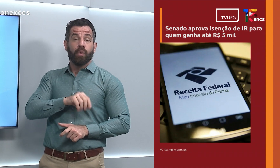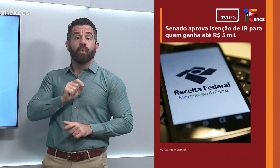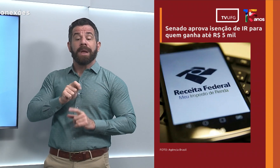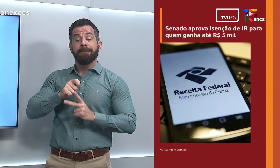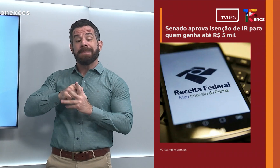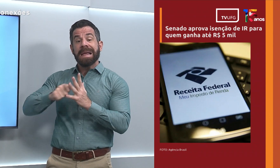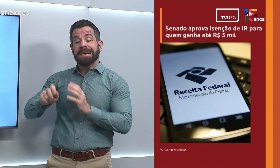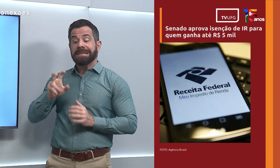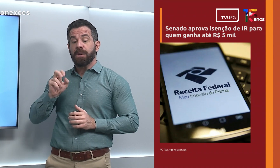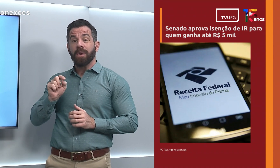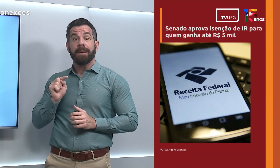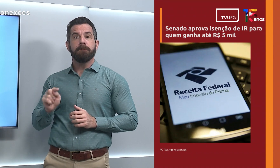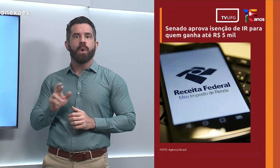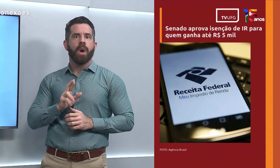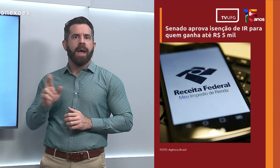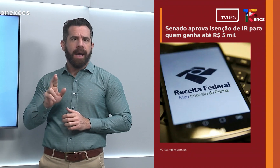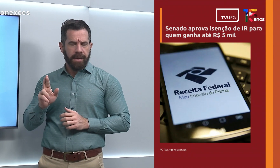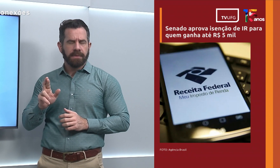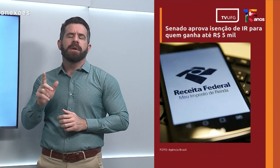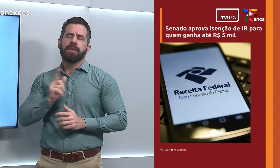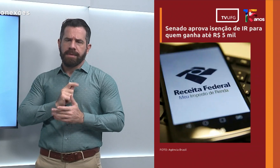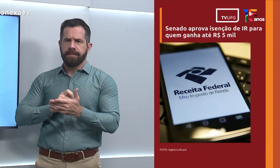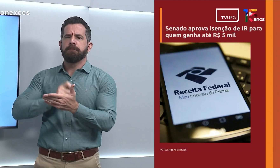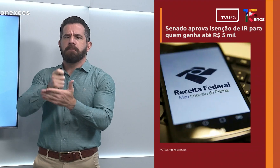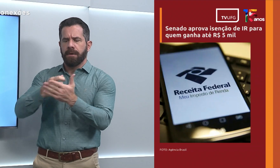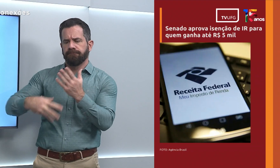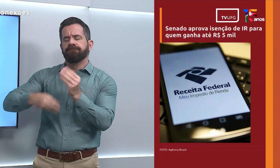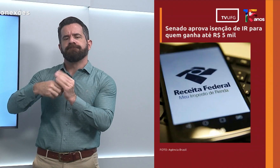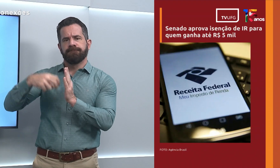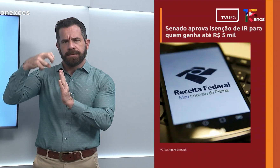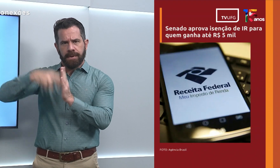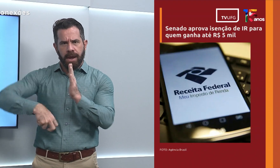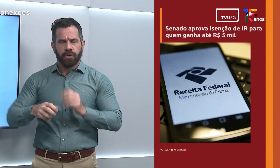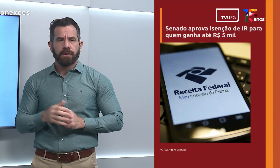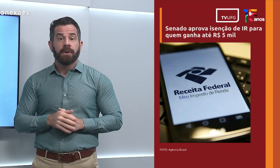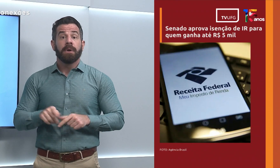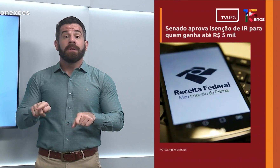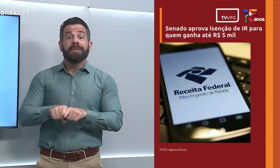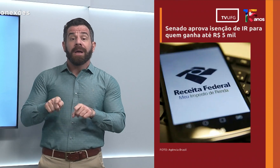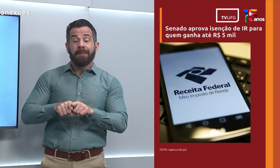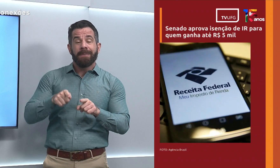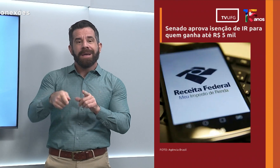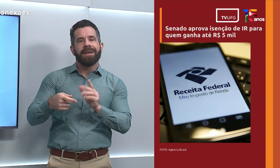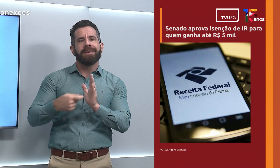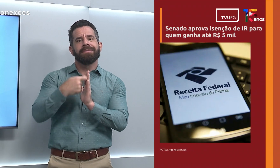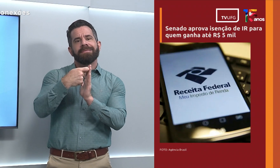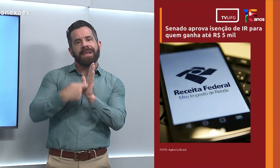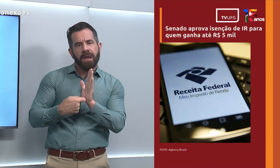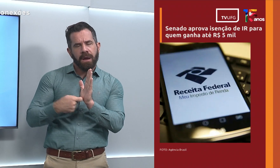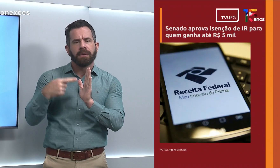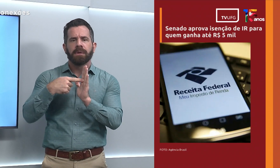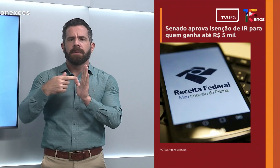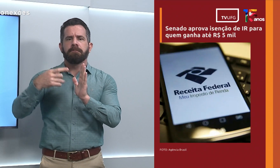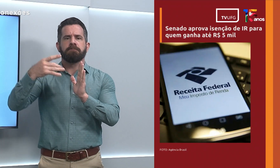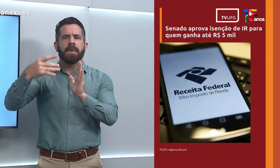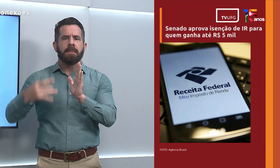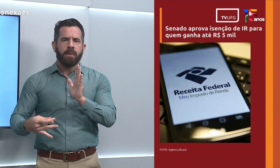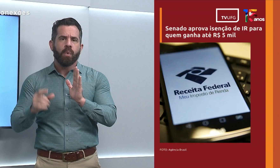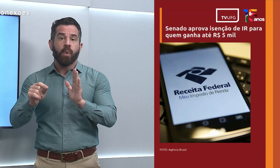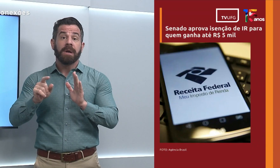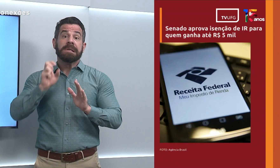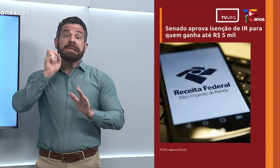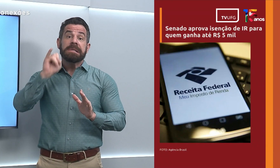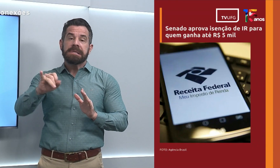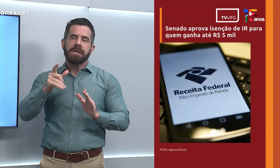R$50.000 por mês. O texto também estabelece a tributação para lucros e dividendos remetidos para o